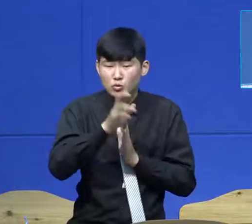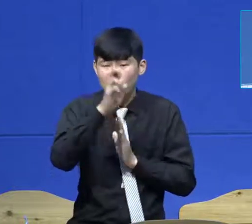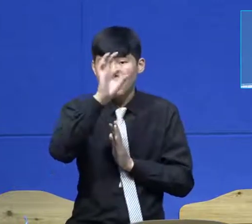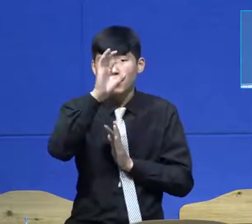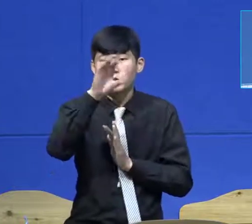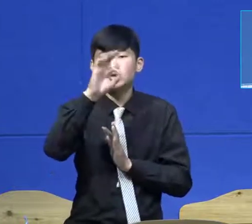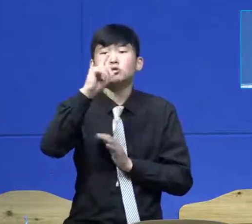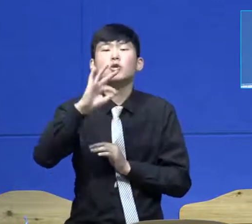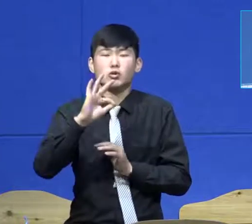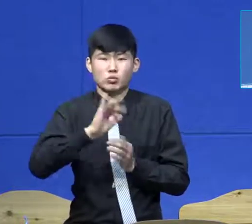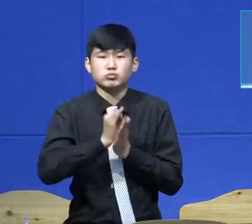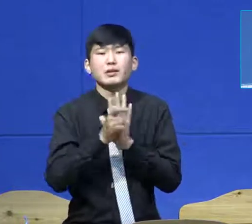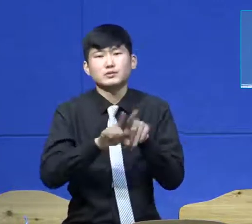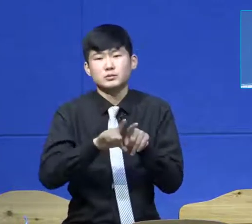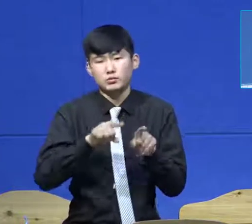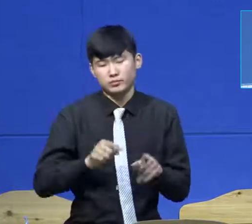үг тийм ээ.